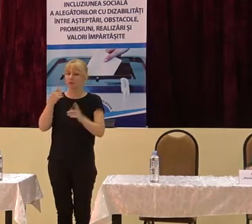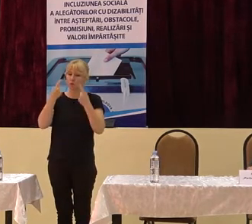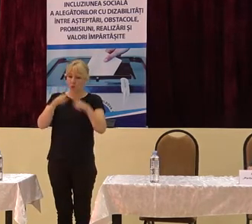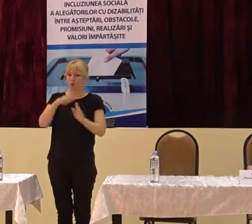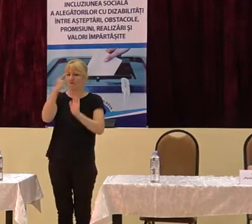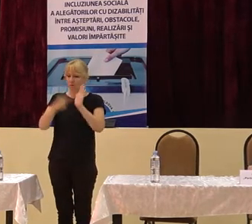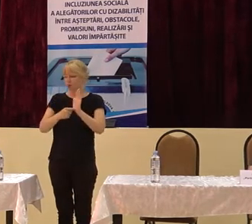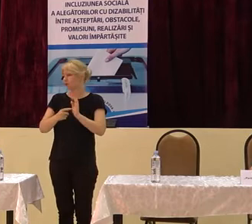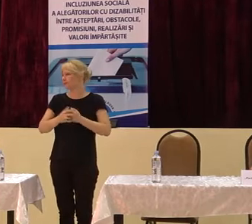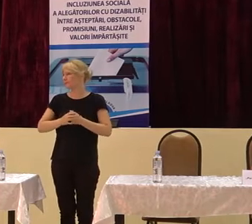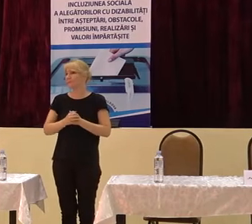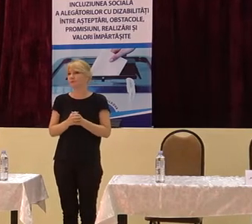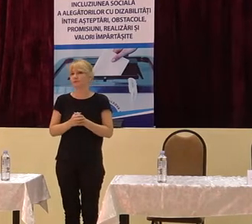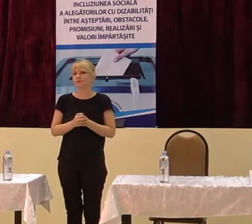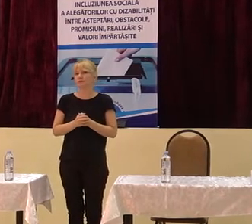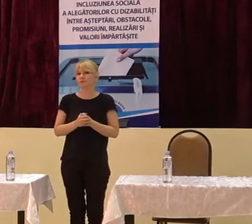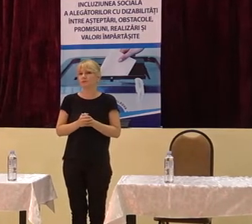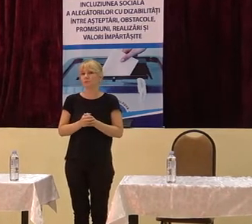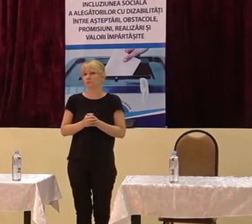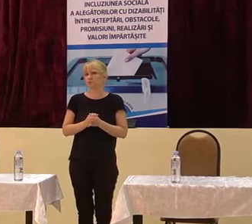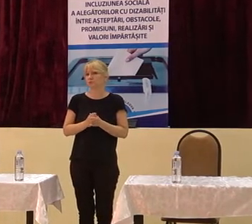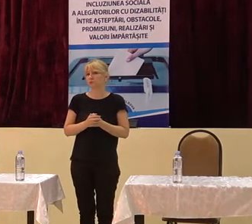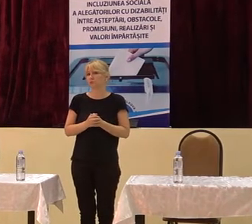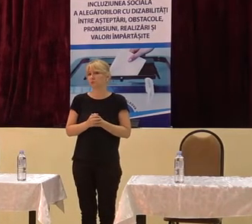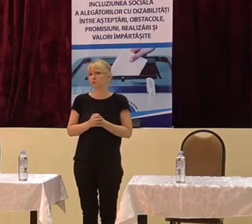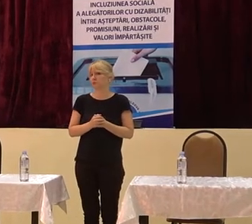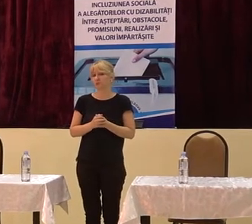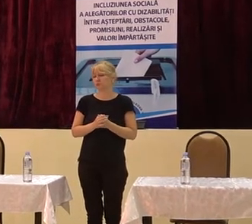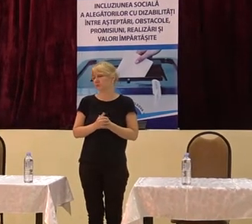extrageți întrebarea și spuneți-ne numărul.